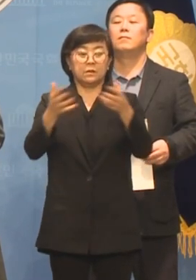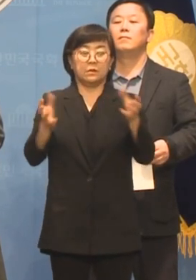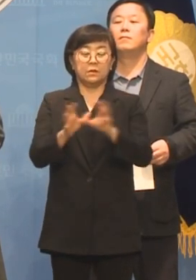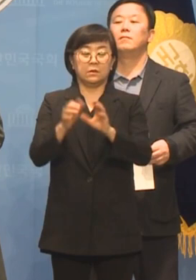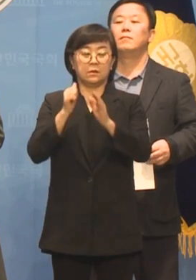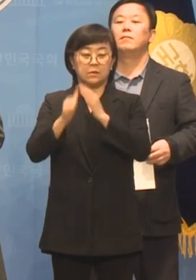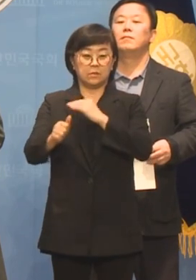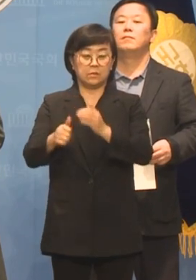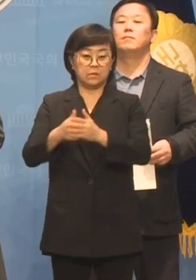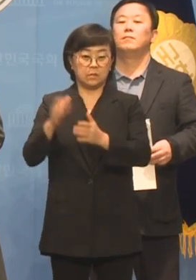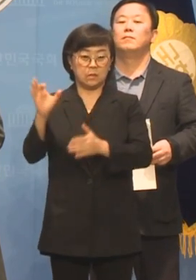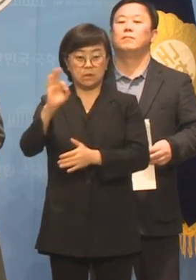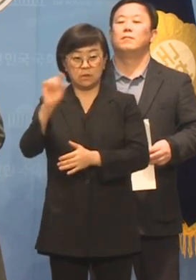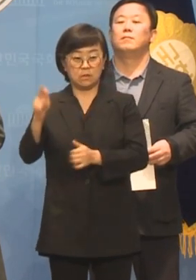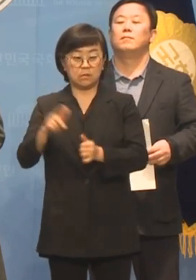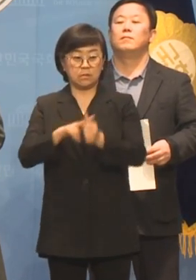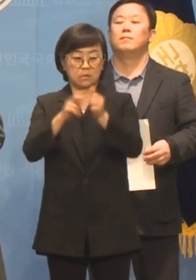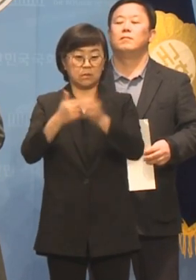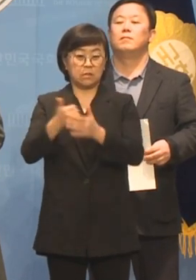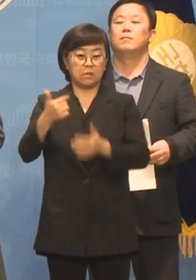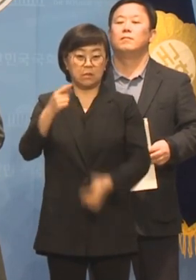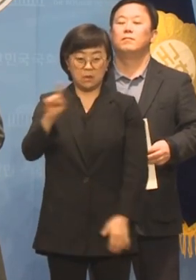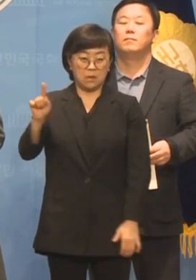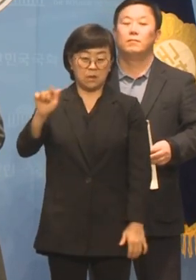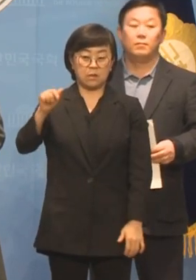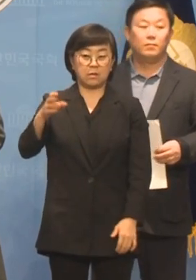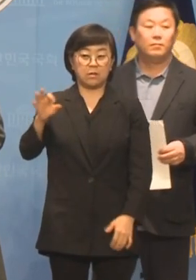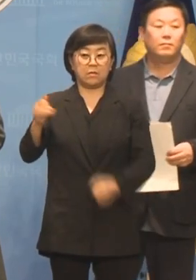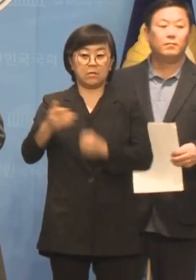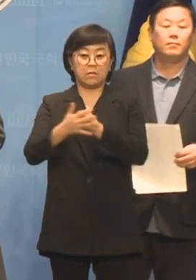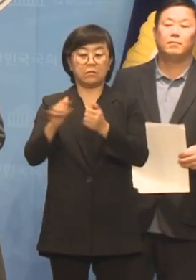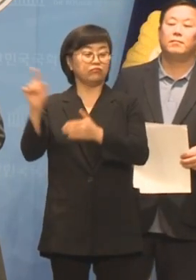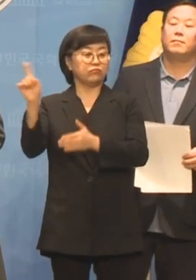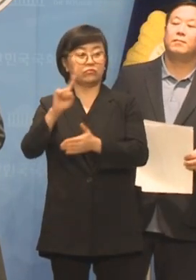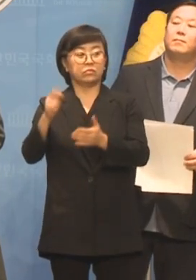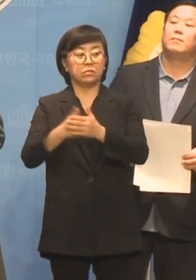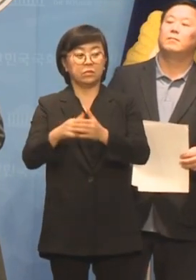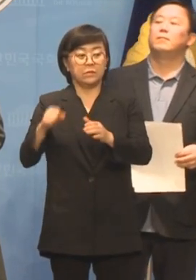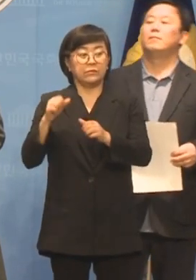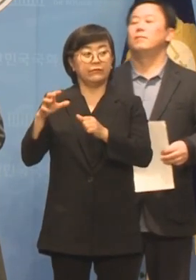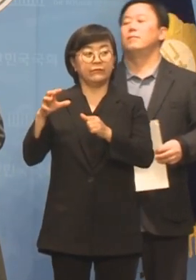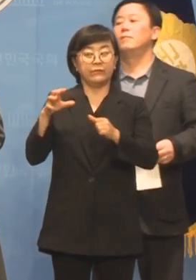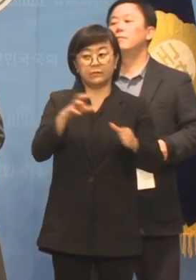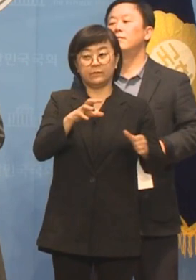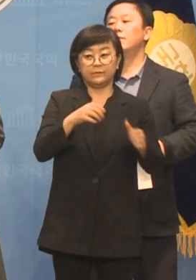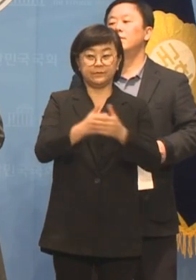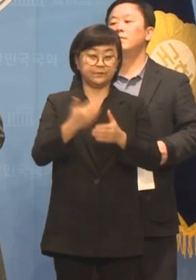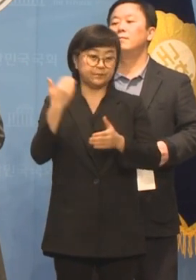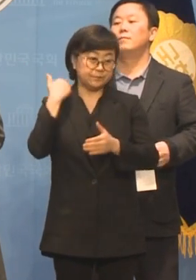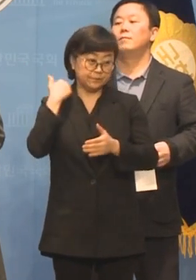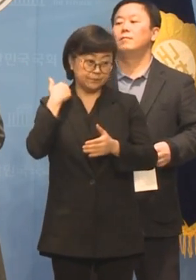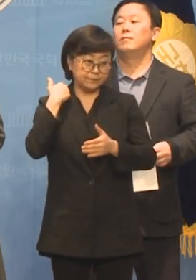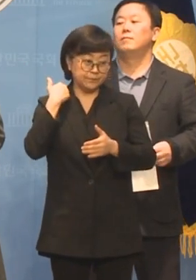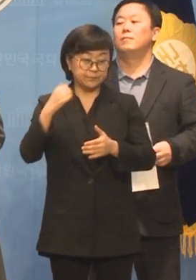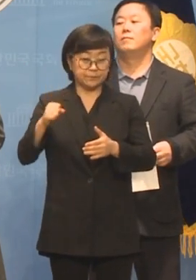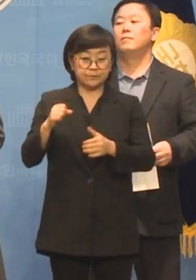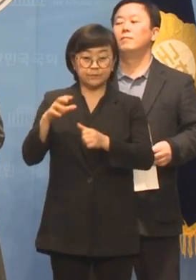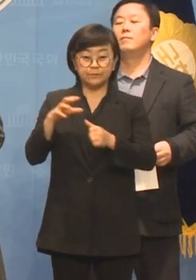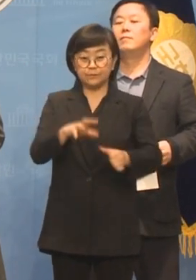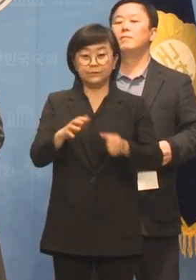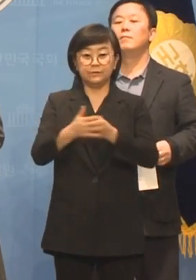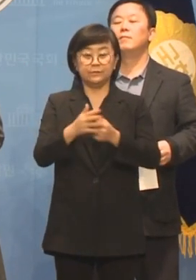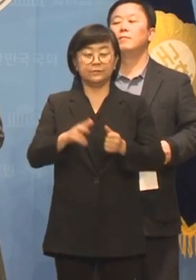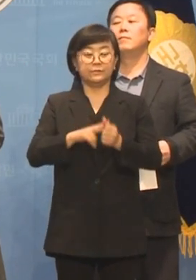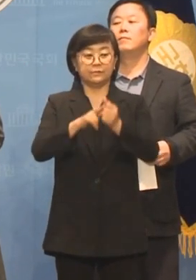나가겠다는 안철수 의원, 나경원 의원 등등 어떠한 물리적인 힘에 보이지 않는 손으로